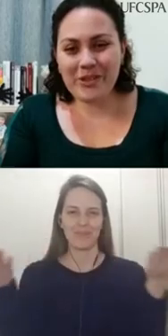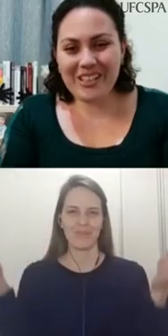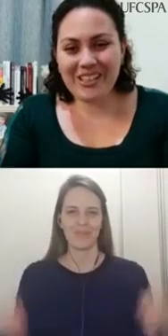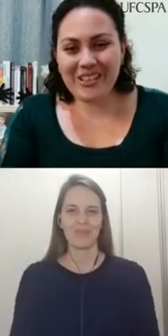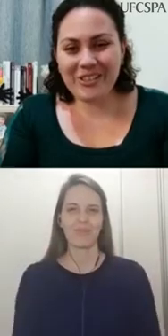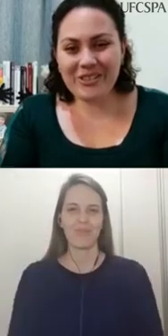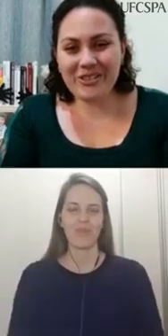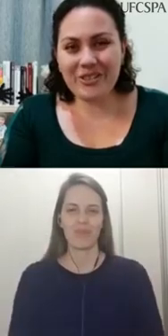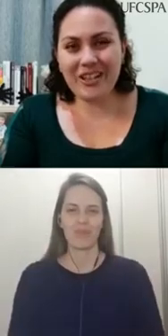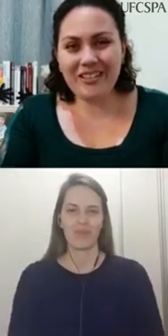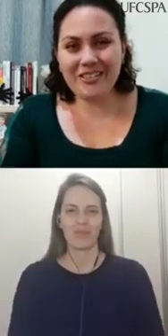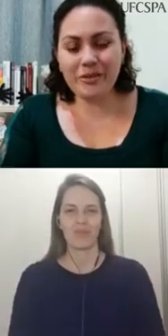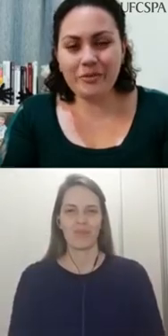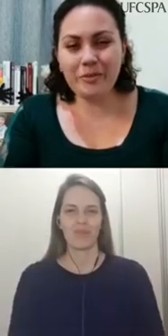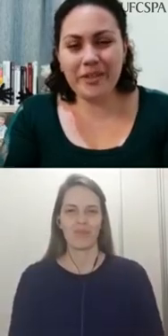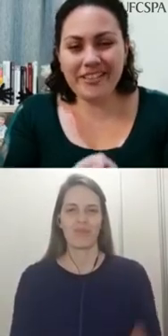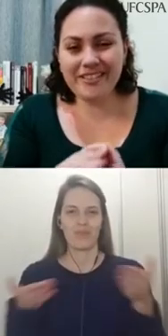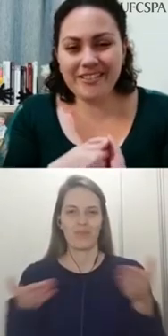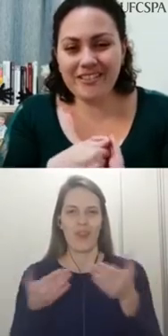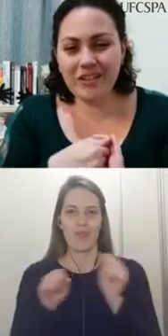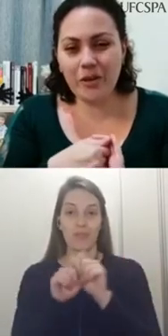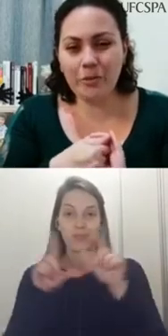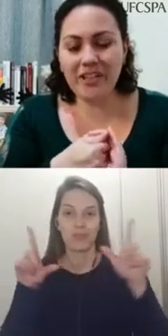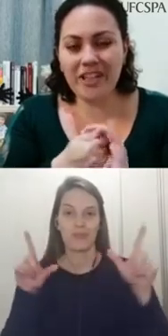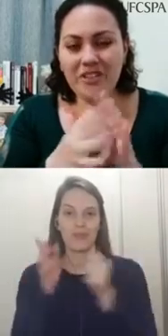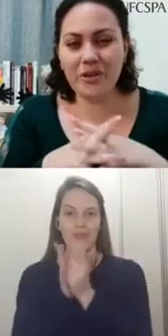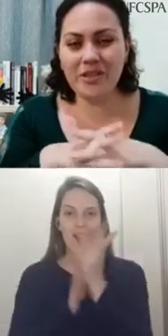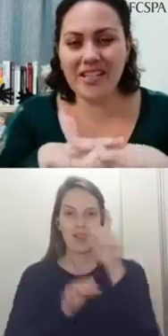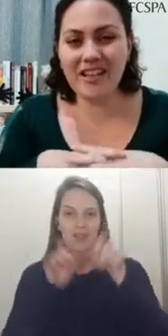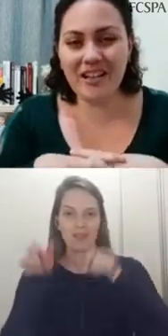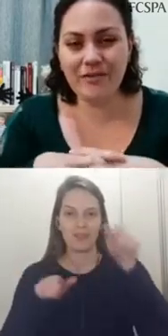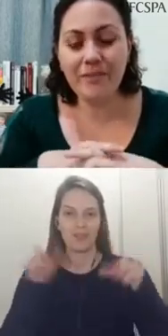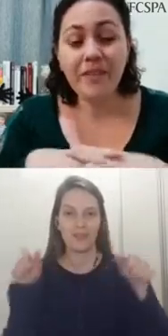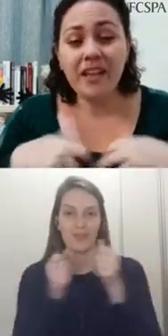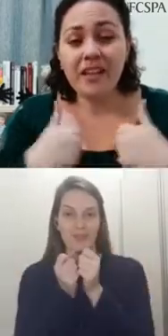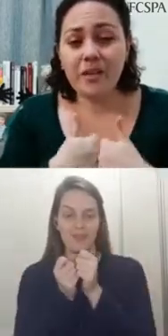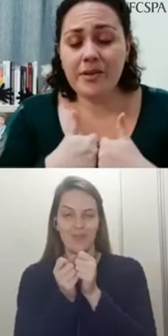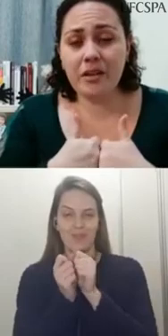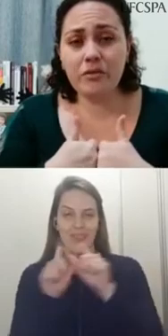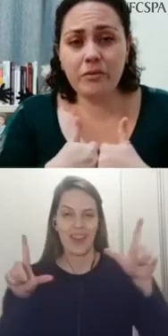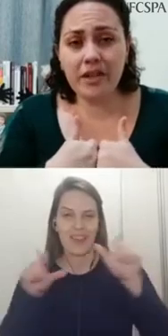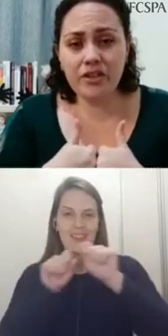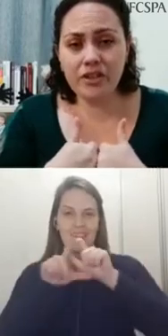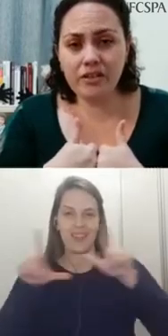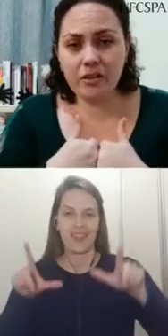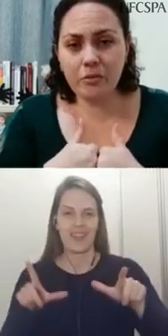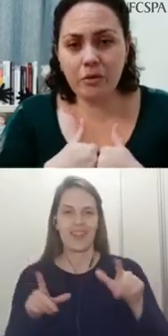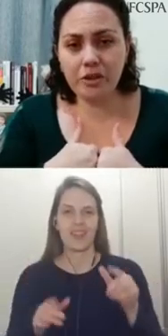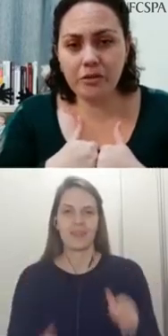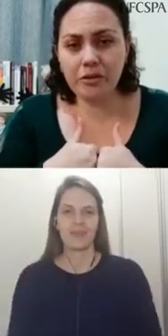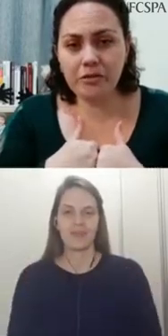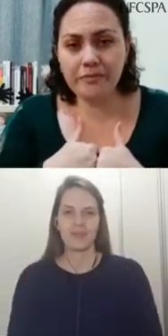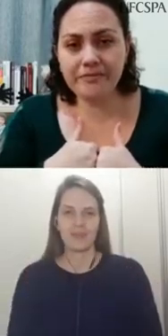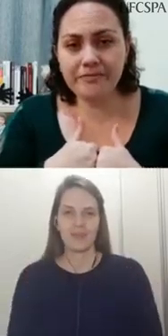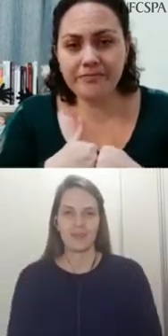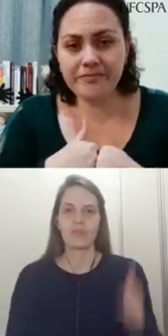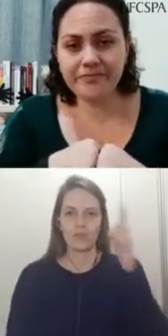O pessoal tá entrando já, todo mundo bem contente com a nossa live. Consegue ouvir bem, Xana? Tem um bom